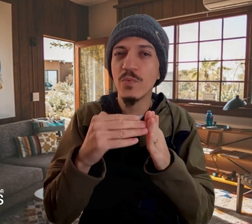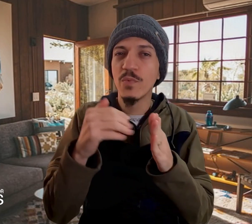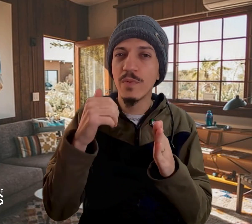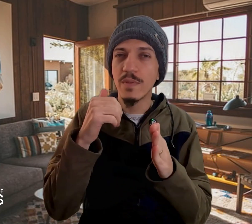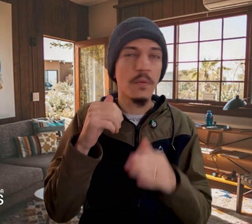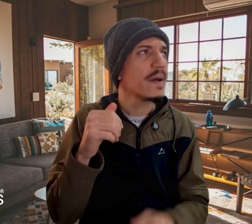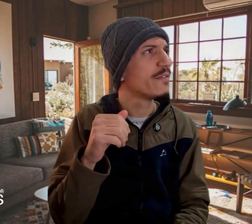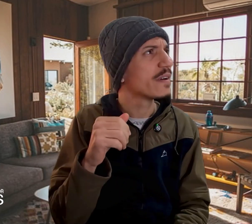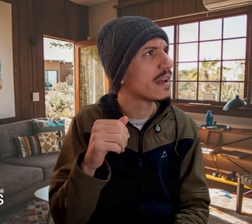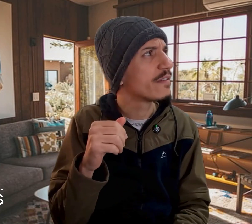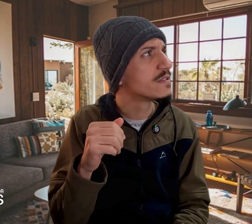como é que foi que ela falou assim?